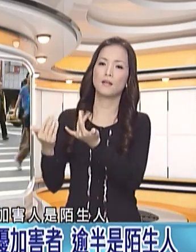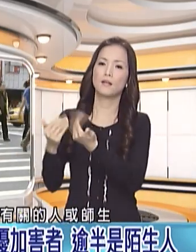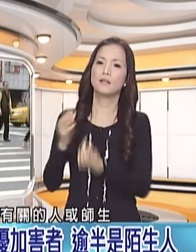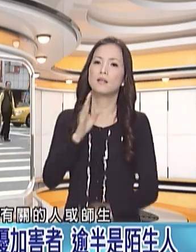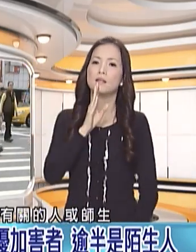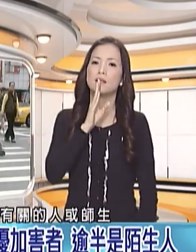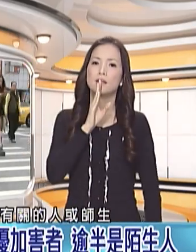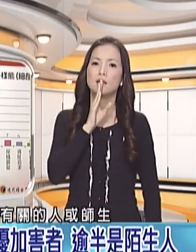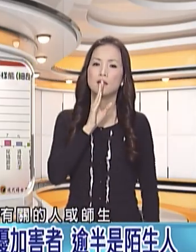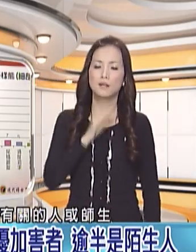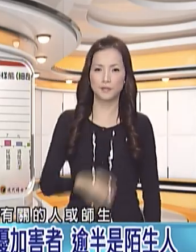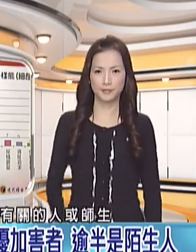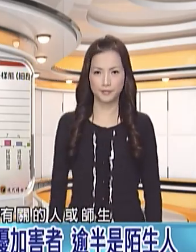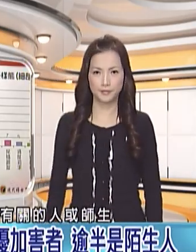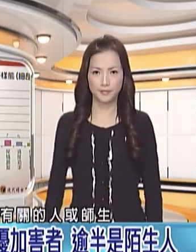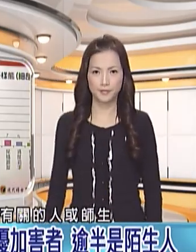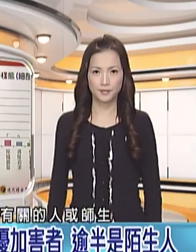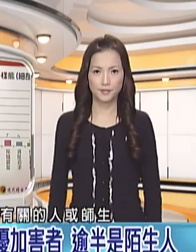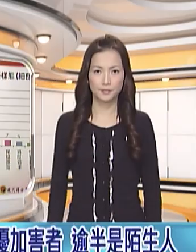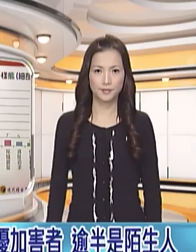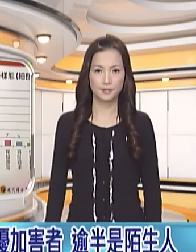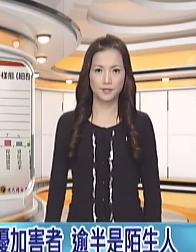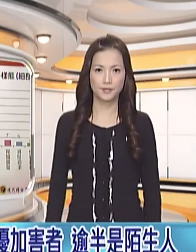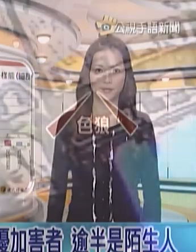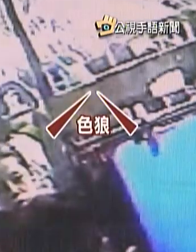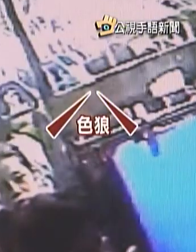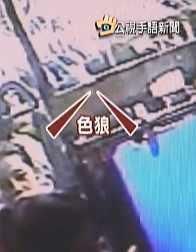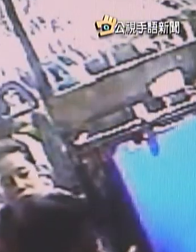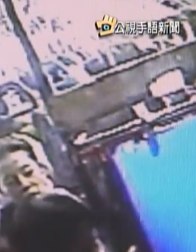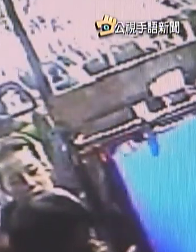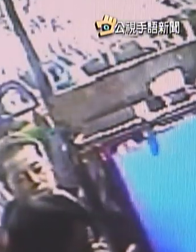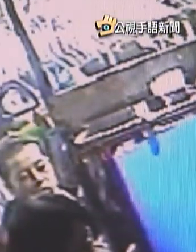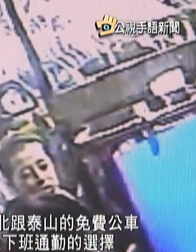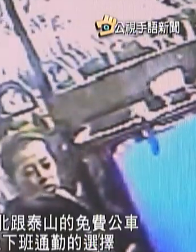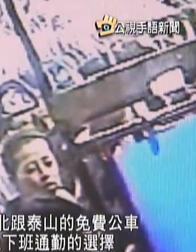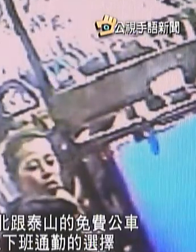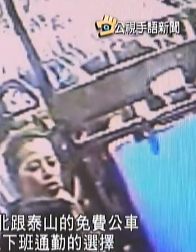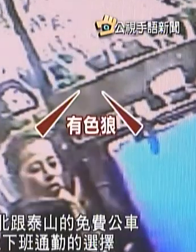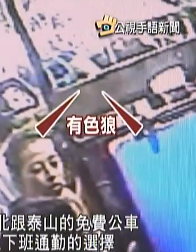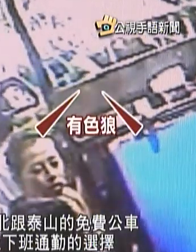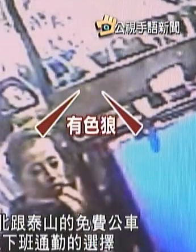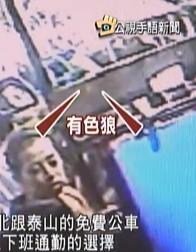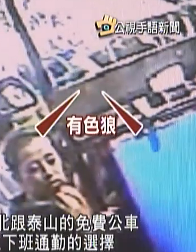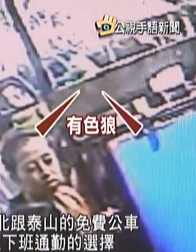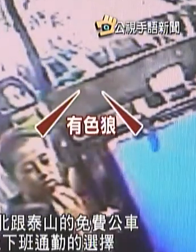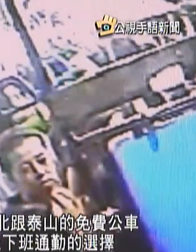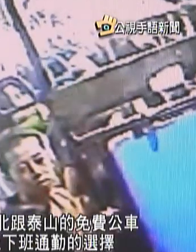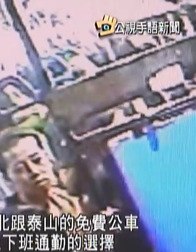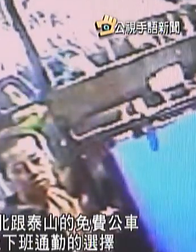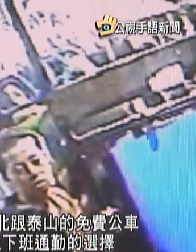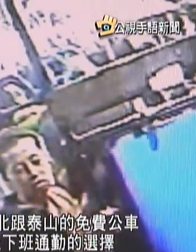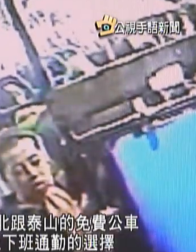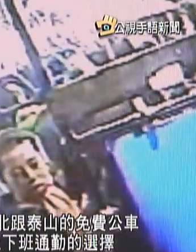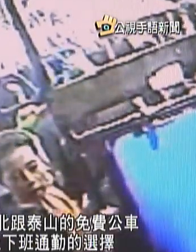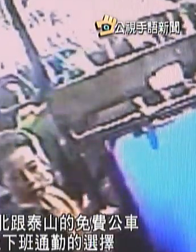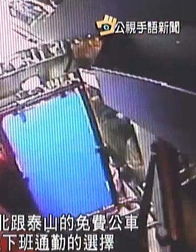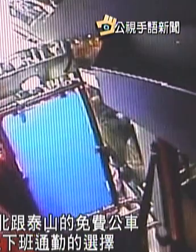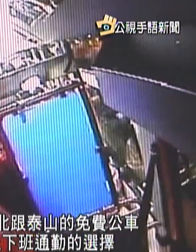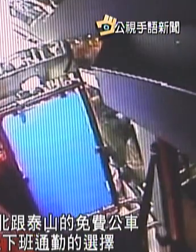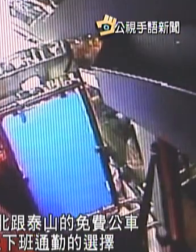跟工作有关的人或学生。 这辆通往台北跟泰山的免费公车是居民上下班通勤的选